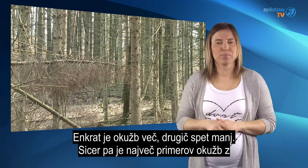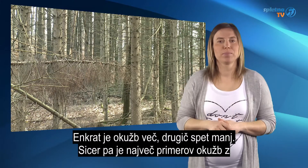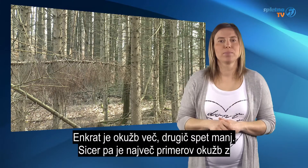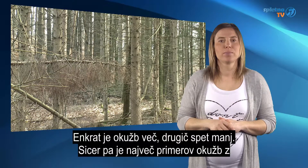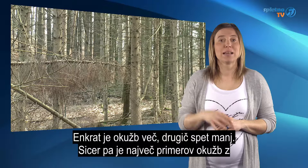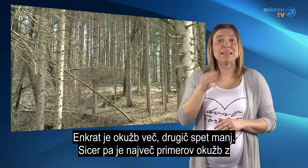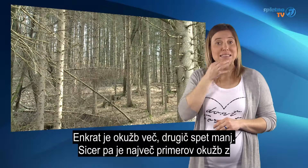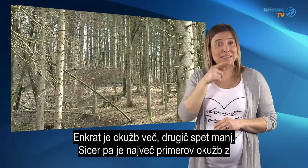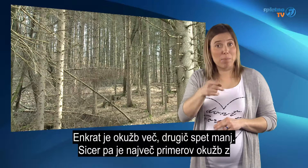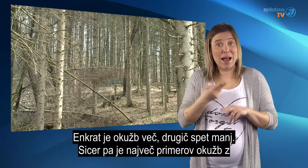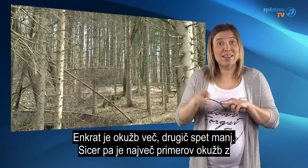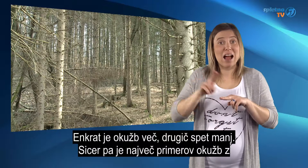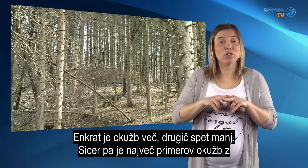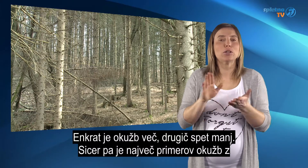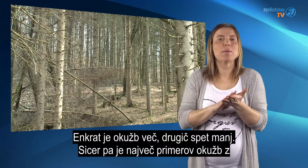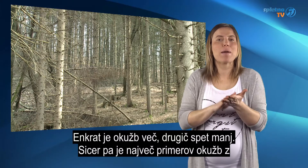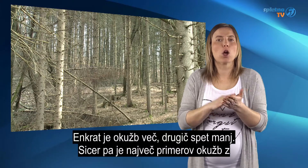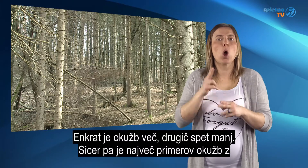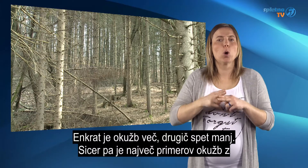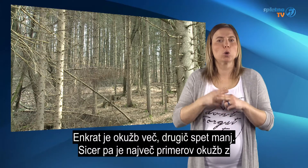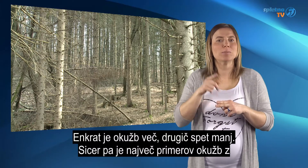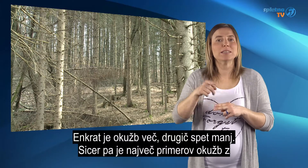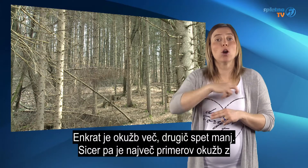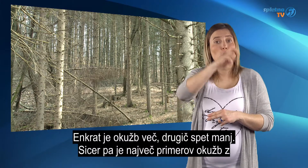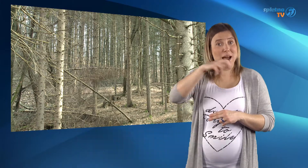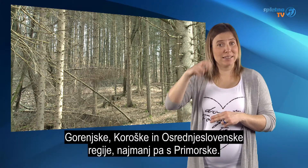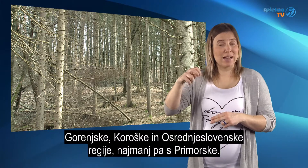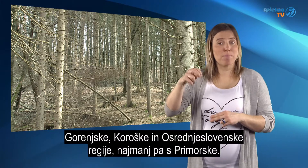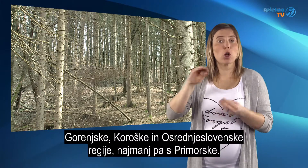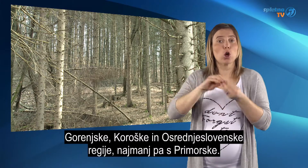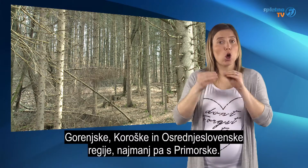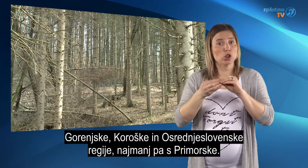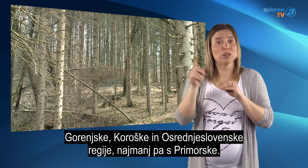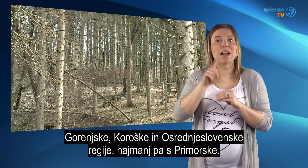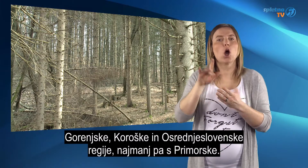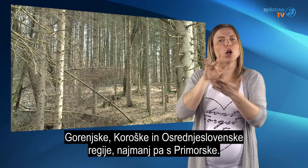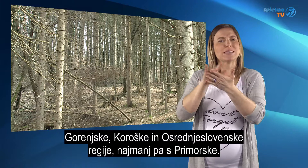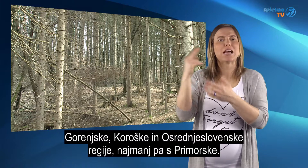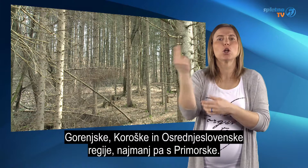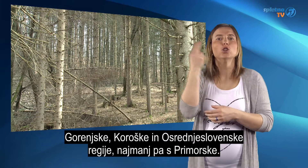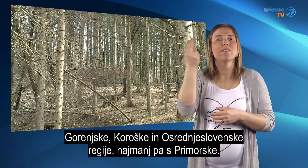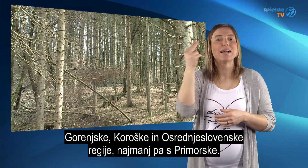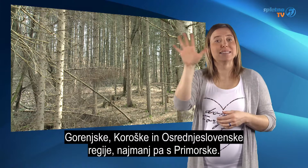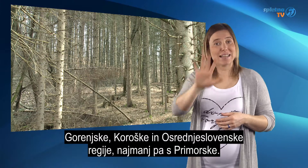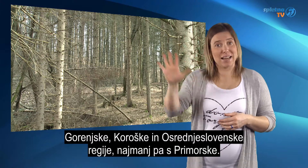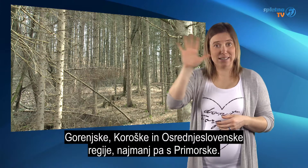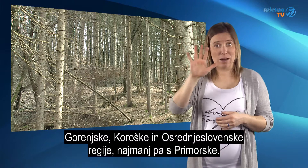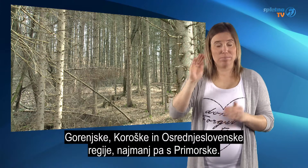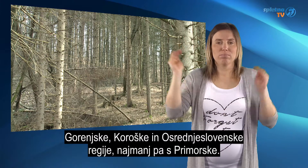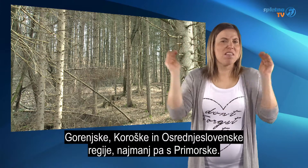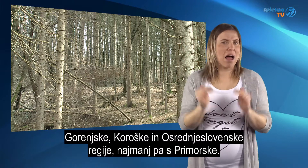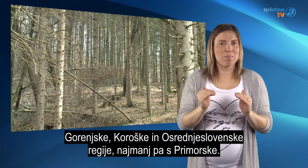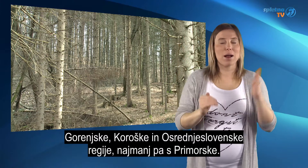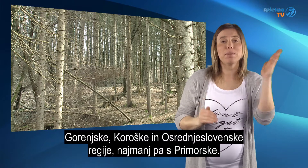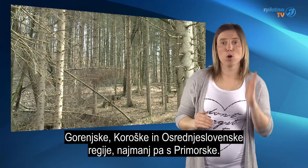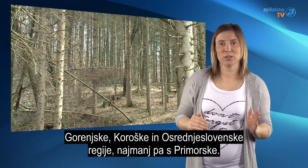manj. Sicer pa je največ primerov okužb z gorenjske, koroške in osrednje slovenske regije,